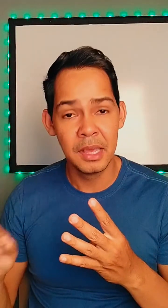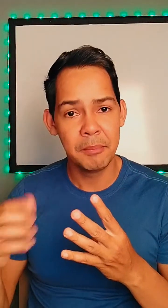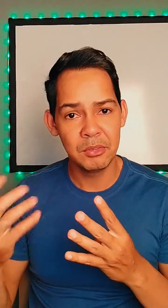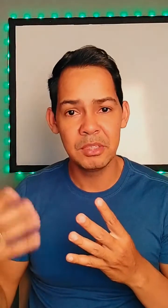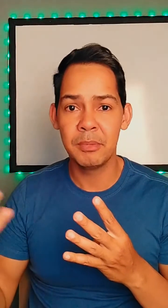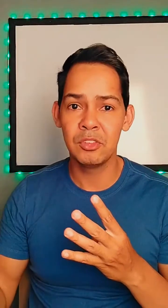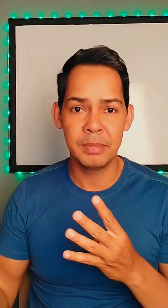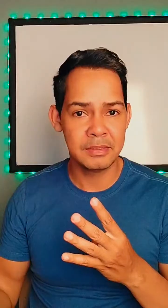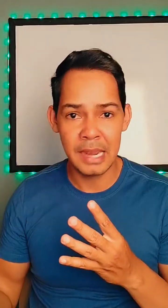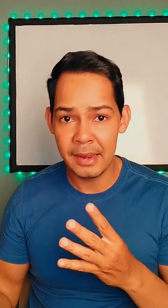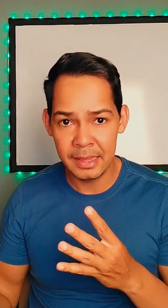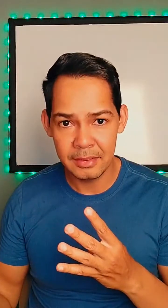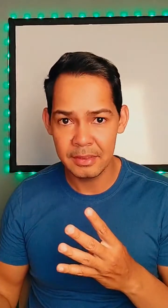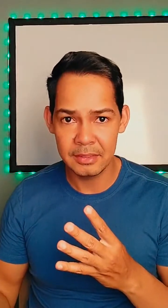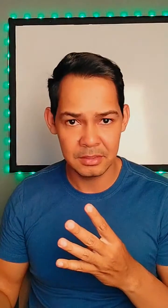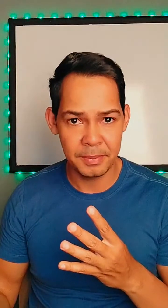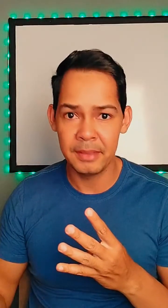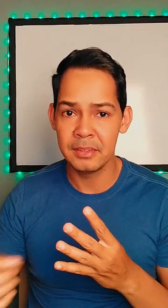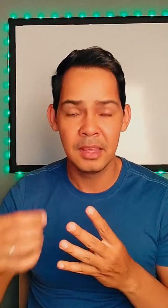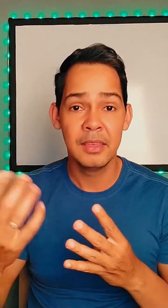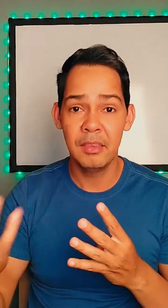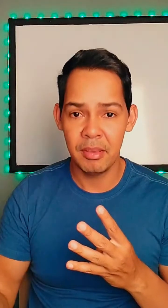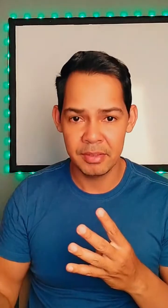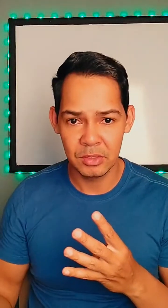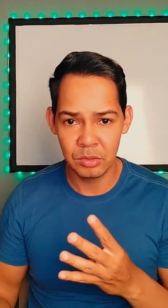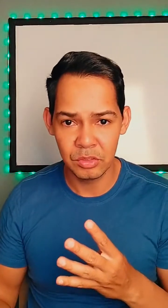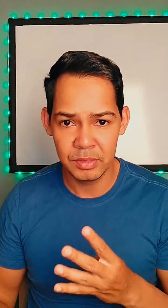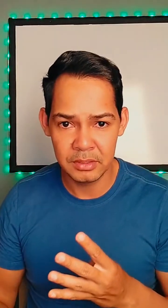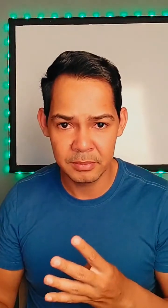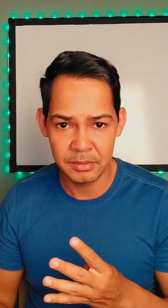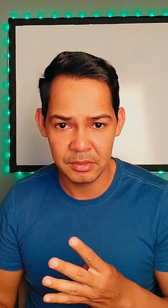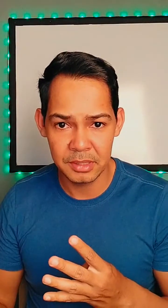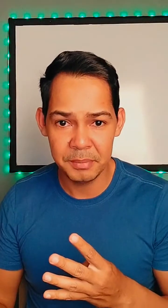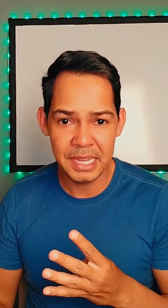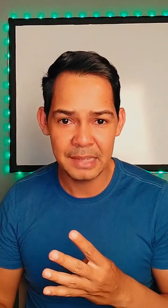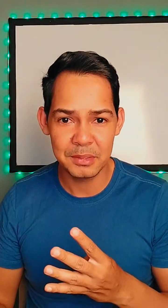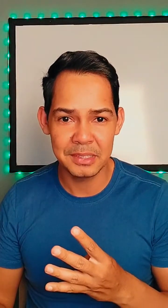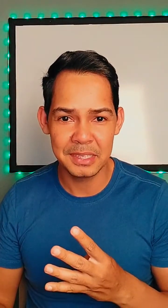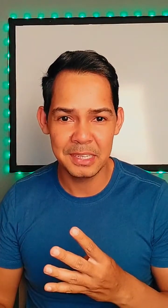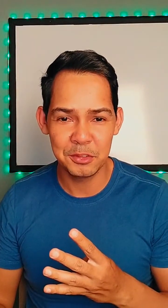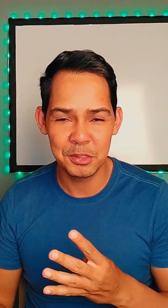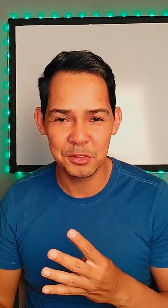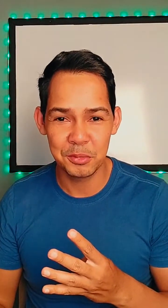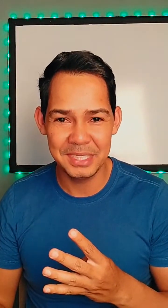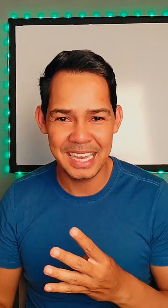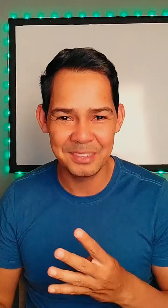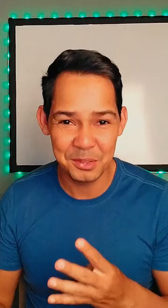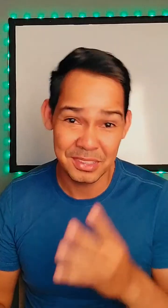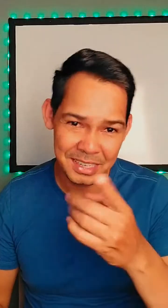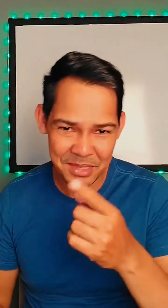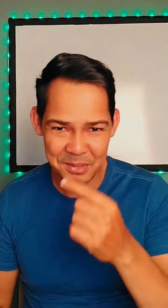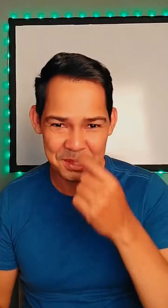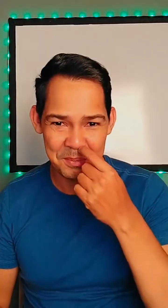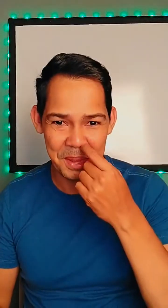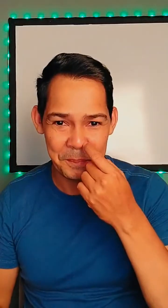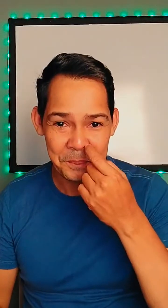você pode passar além dessas pedras, que vai fazer toda a diferença para você. Obrigado, Sandra. Cleiton Júnior Show. Obrigado, viu? Sandra é minha aluna também.